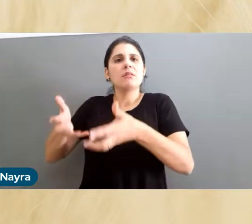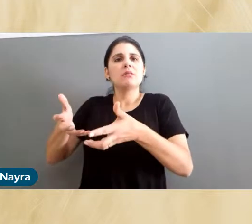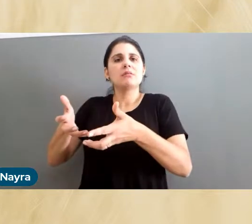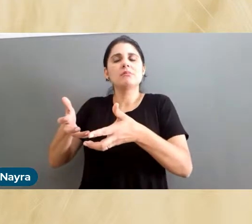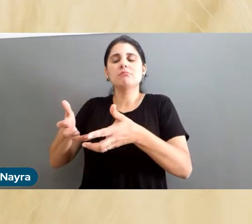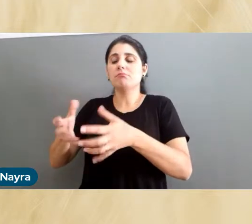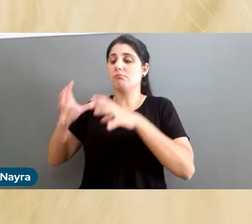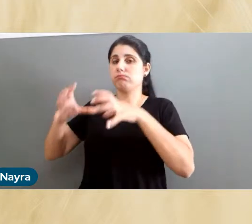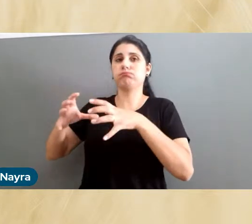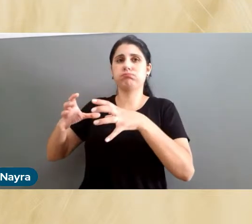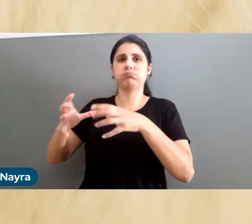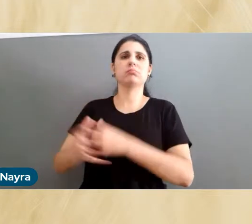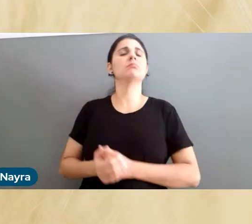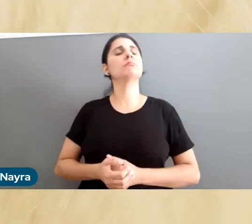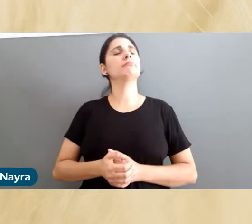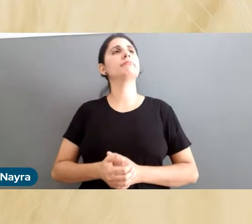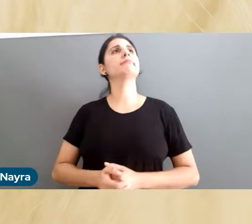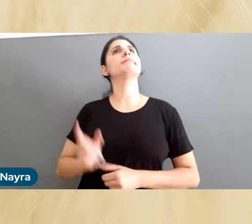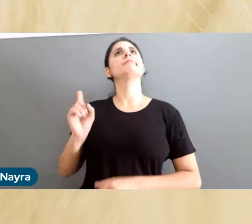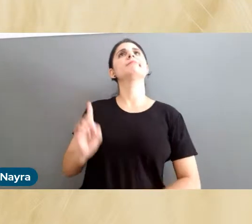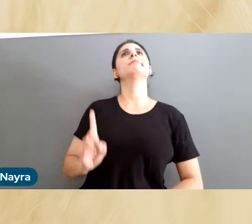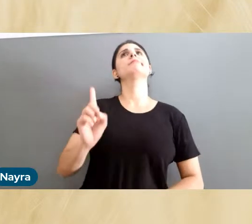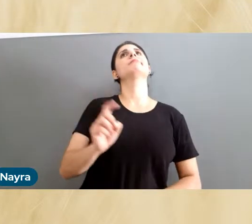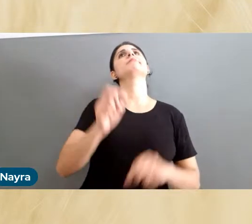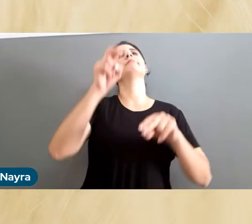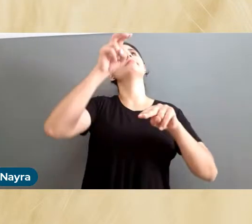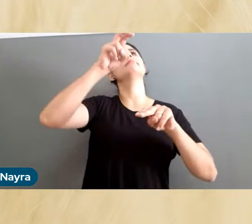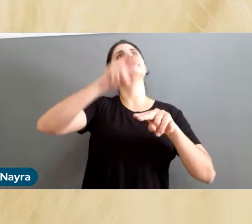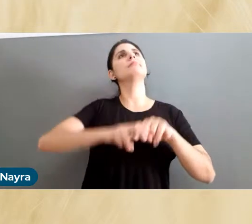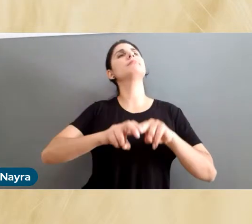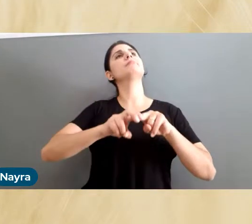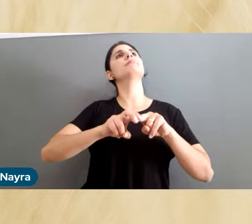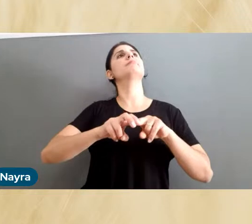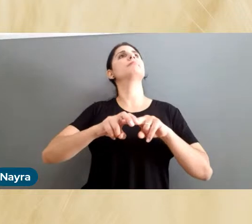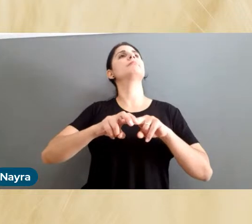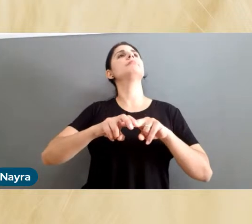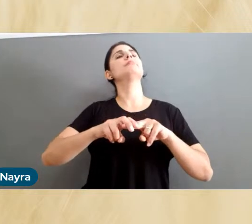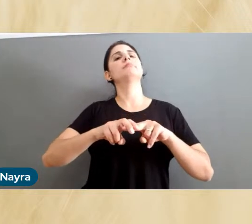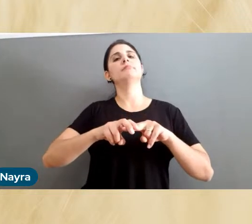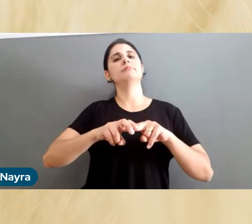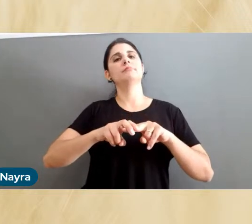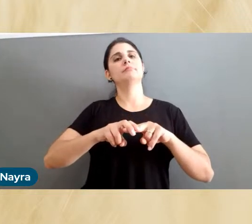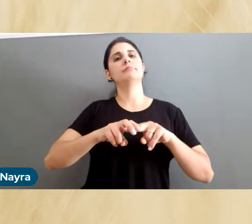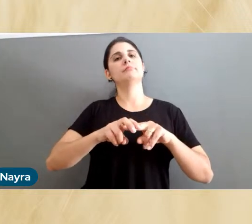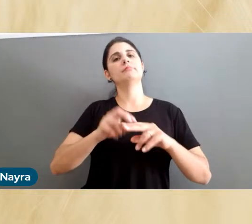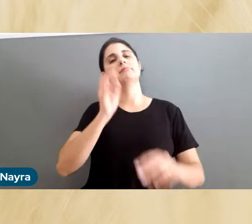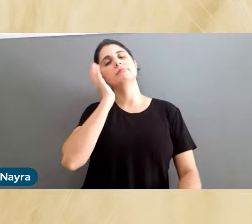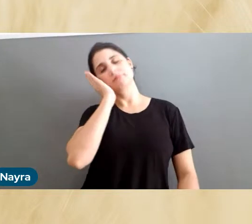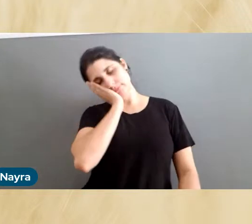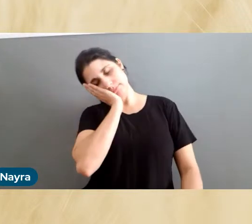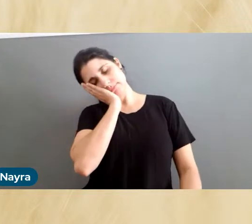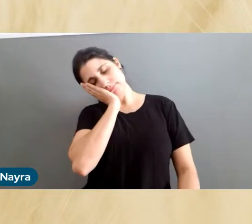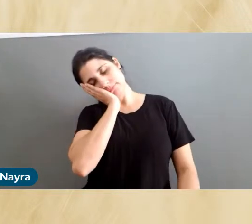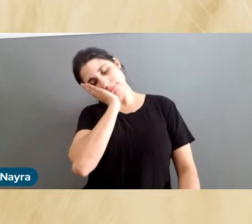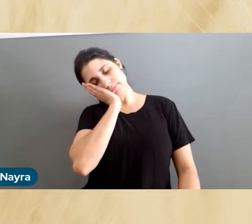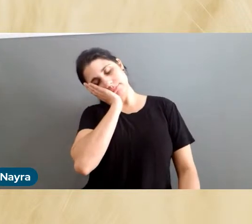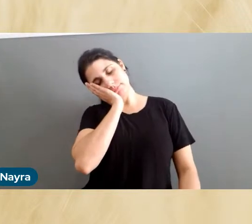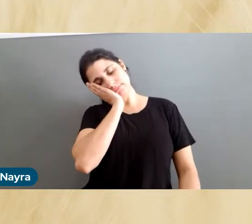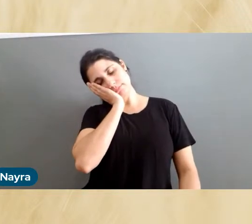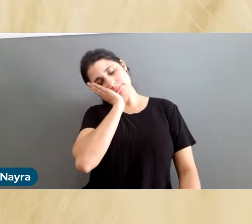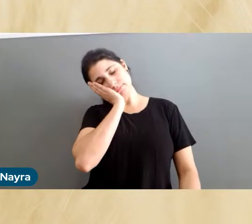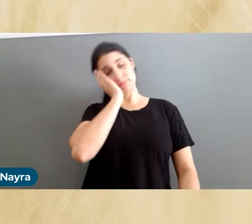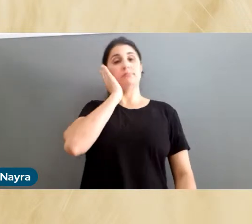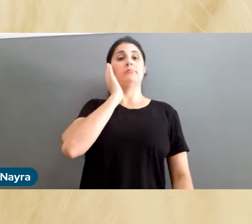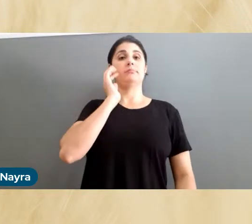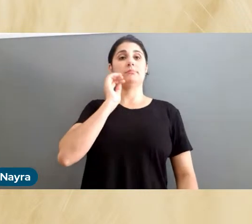passos, senta debaixo de um pé de jabuticaba, começa a pegar algumas frutas, adormece ali. Passam-se alguns minutos, ele acorda